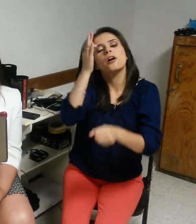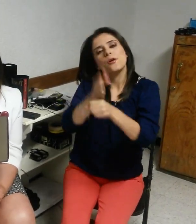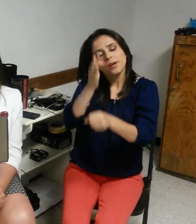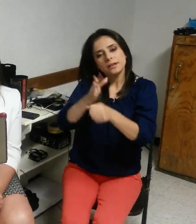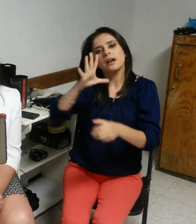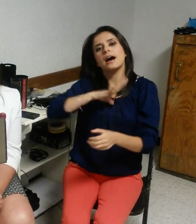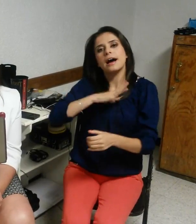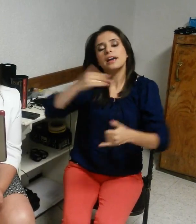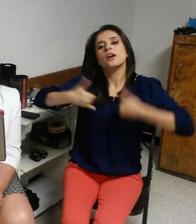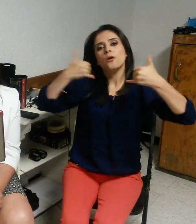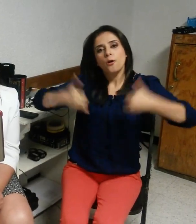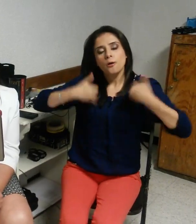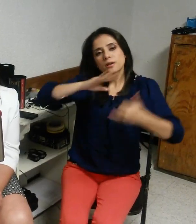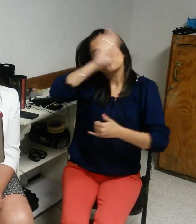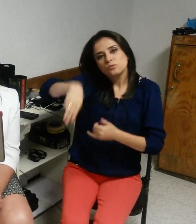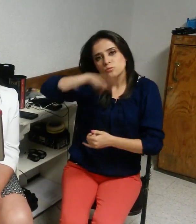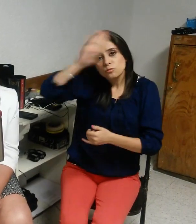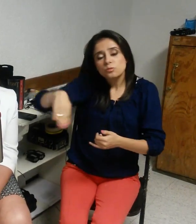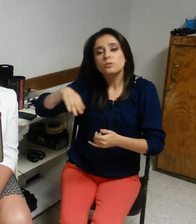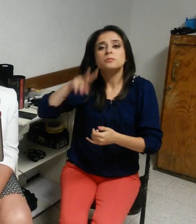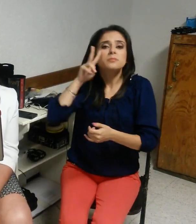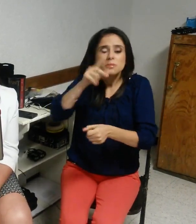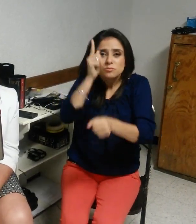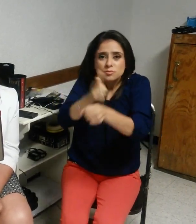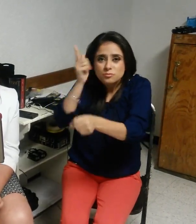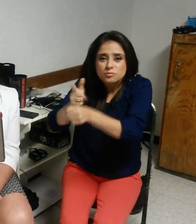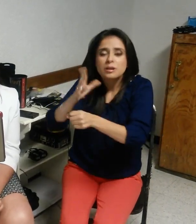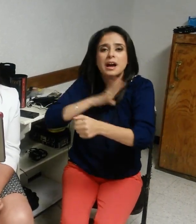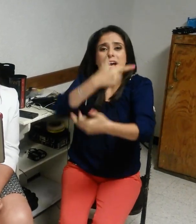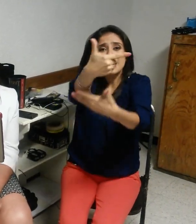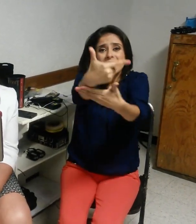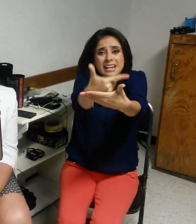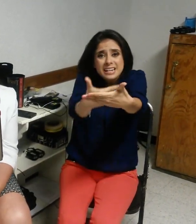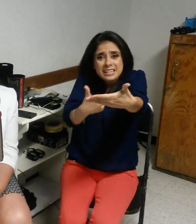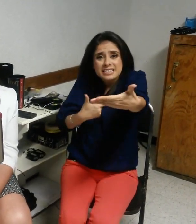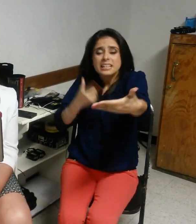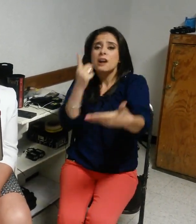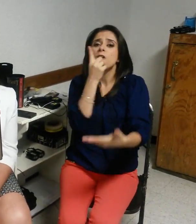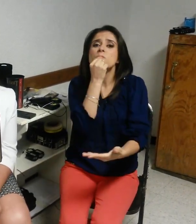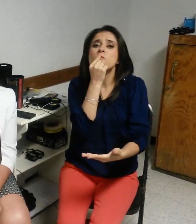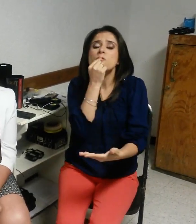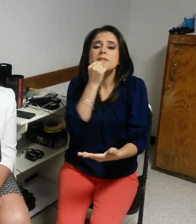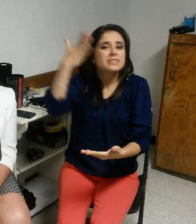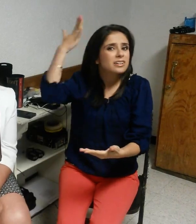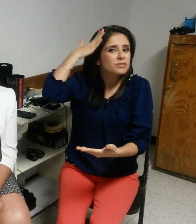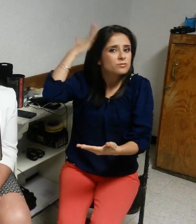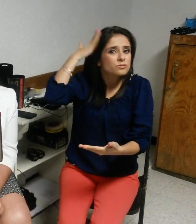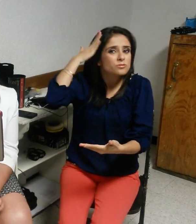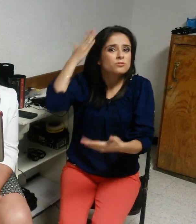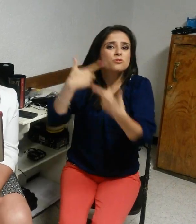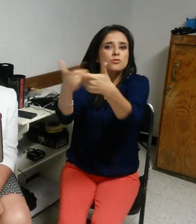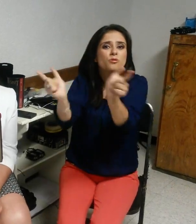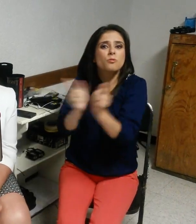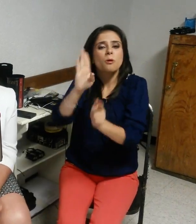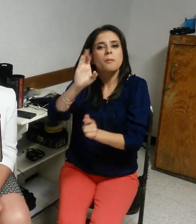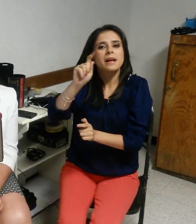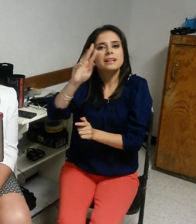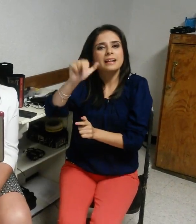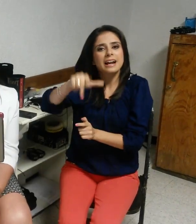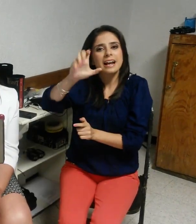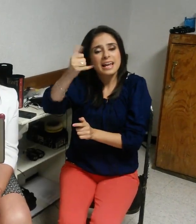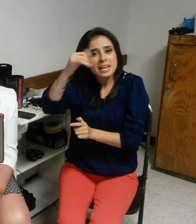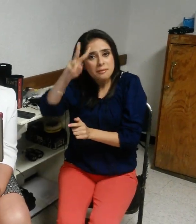Fueron incluidos en una lista de narcotraficantes de los más buscados como cabecillas del cárcel de los Beltrán y Leiva.